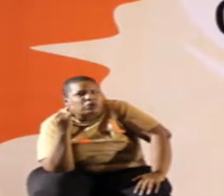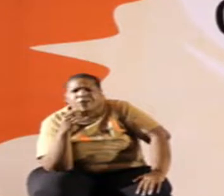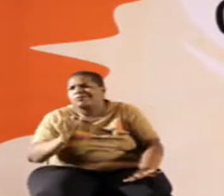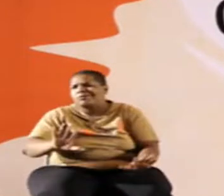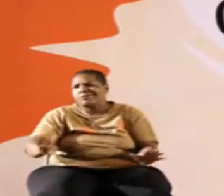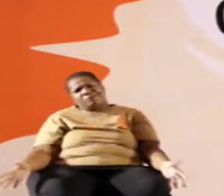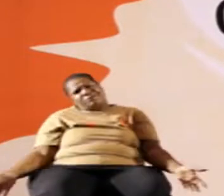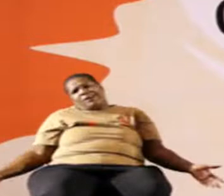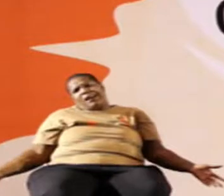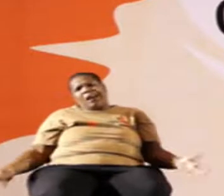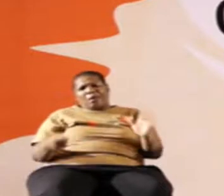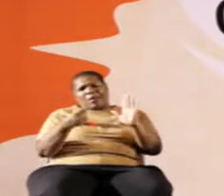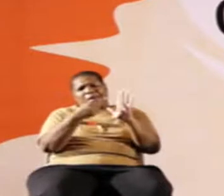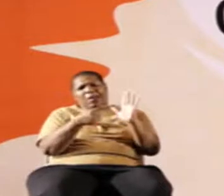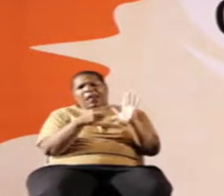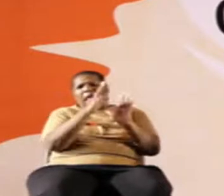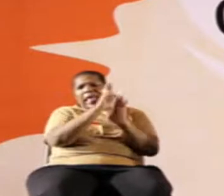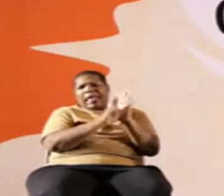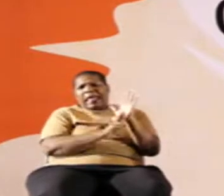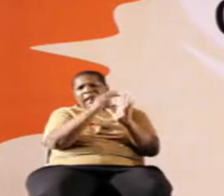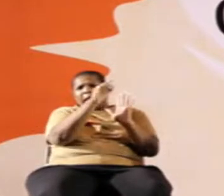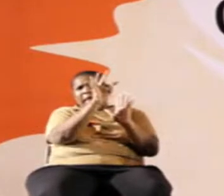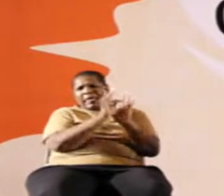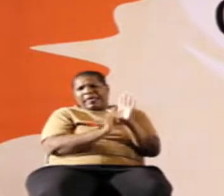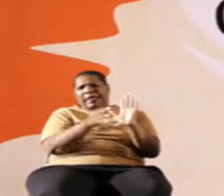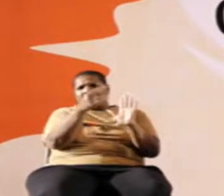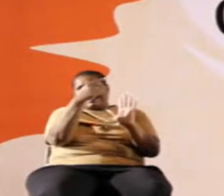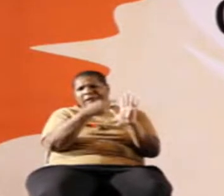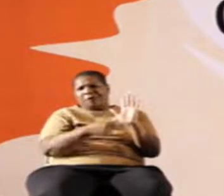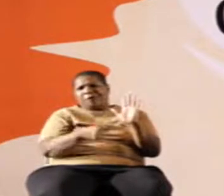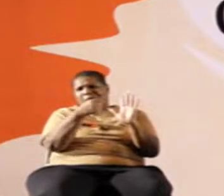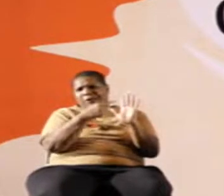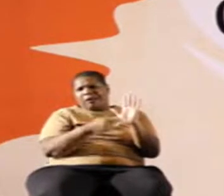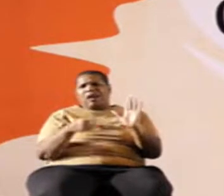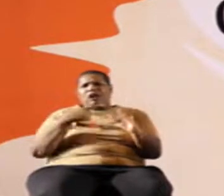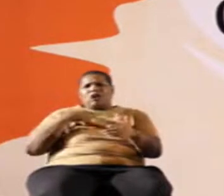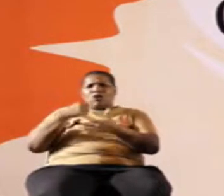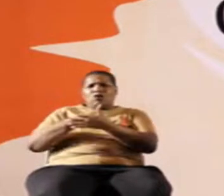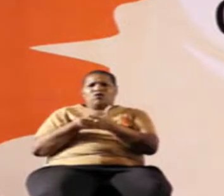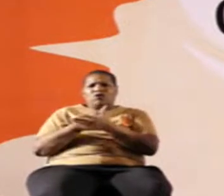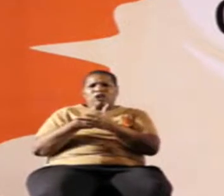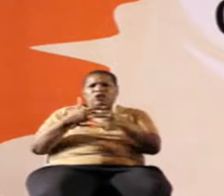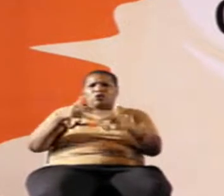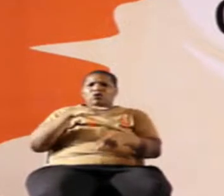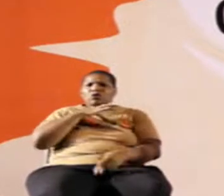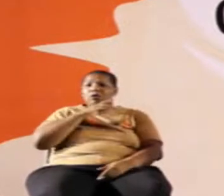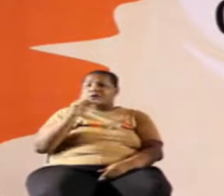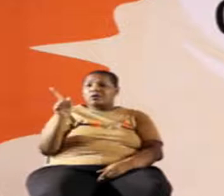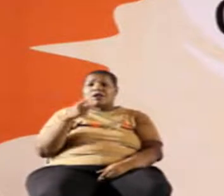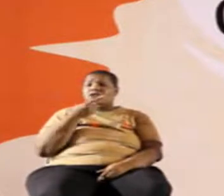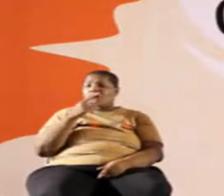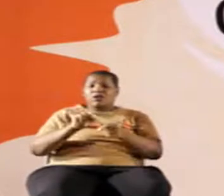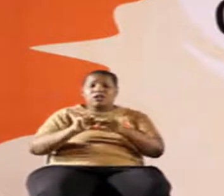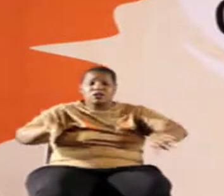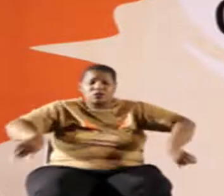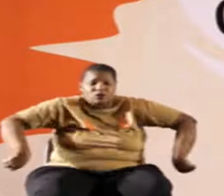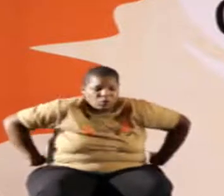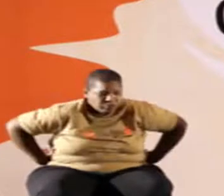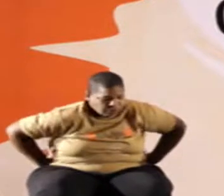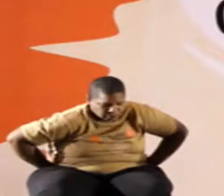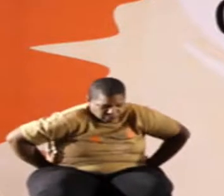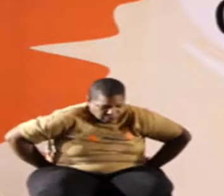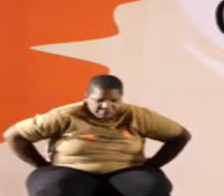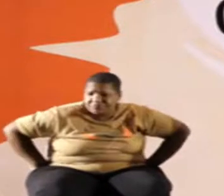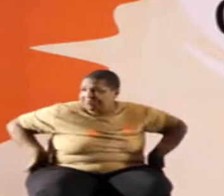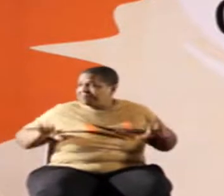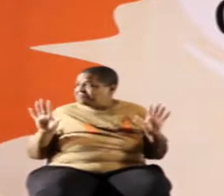garantem pertinência e poder às mulheres de confrontar as coisas ruins? Não, ela só fez assim, ó.